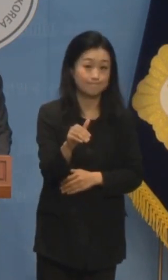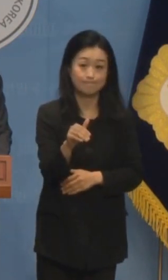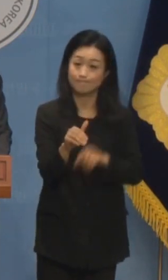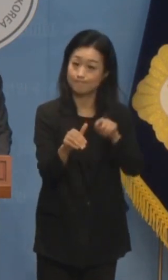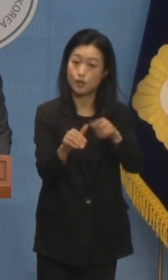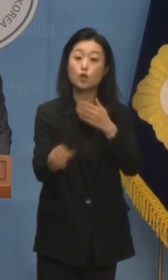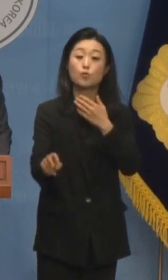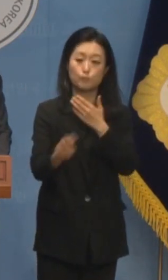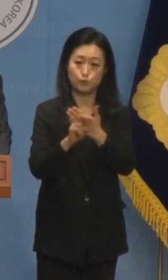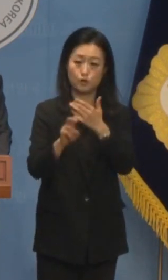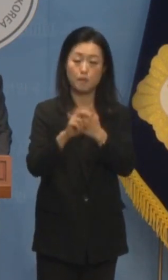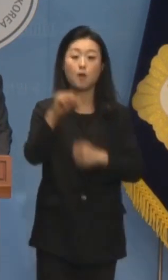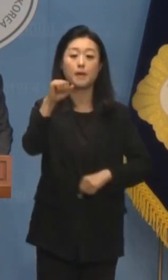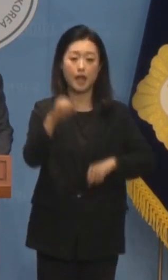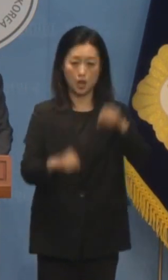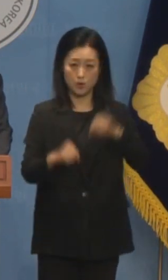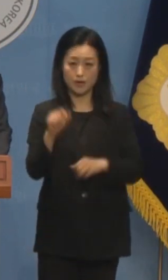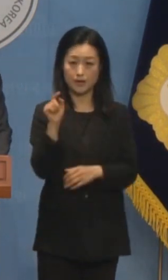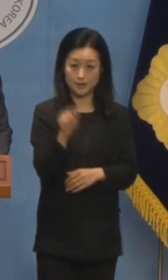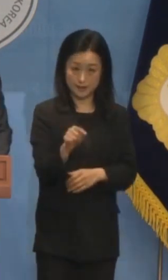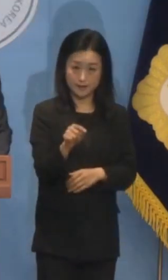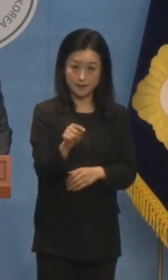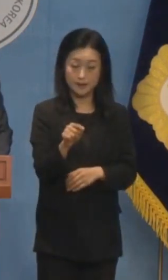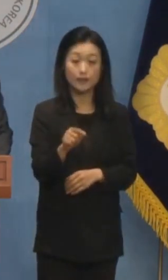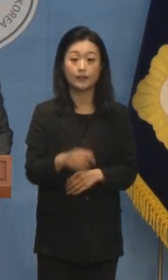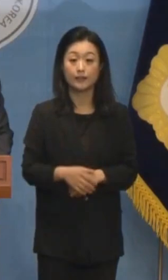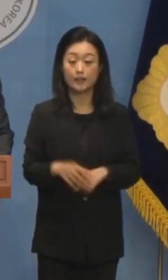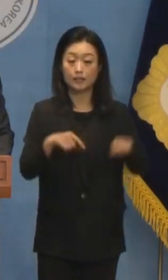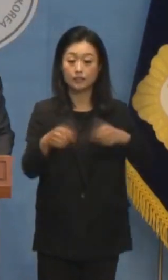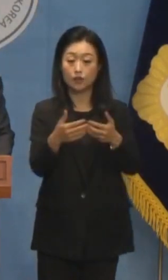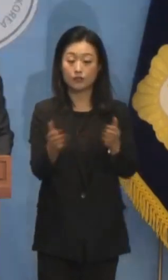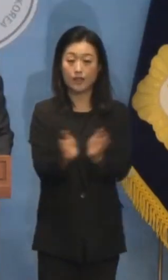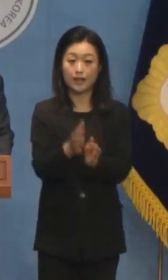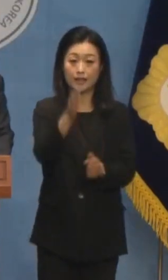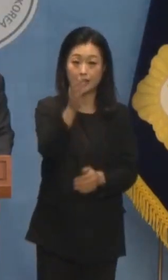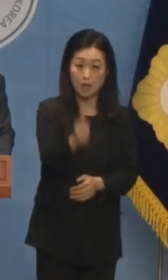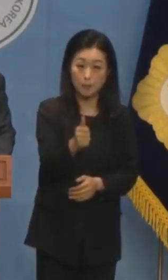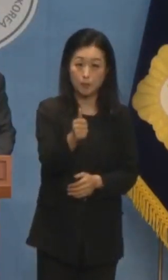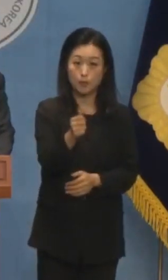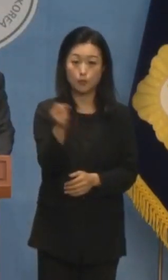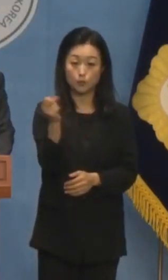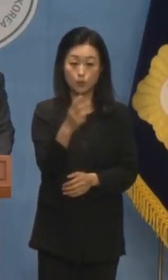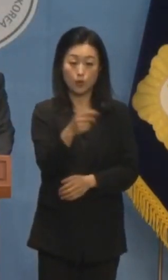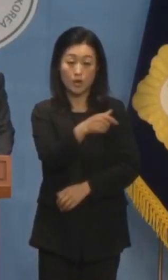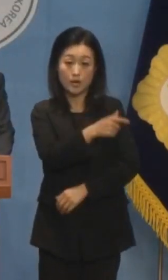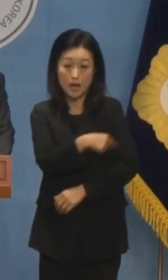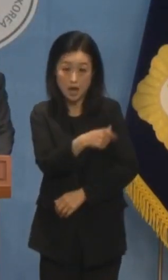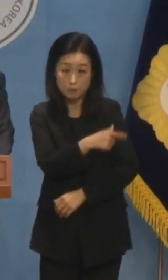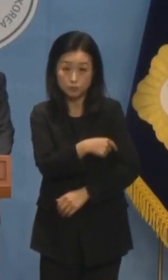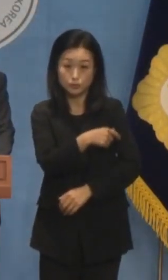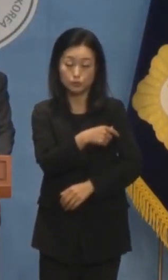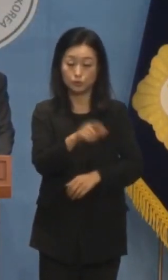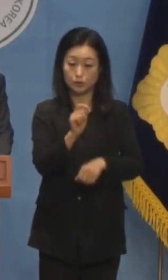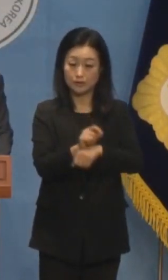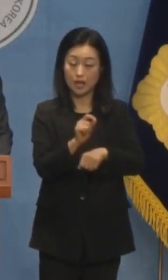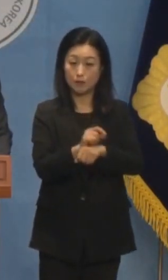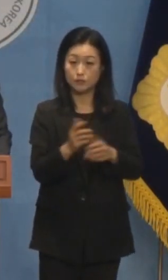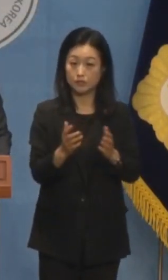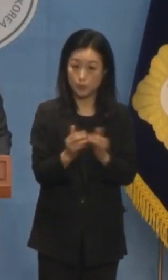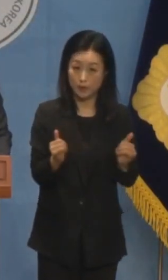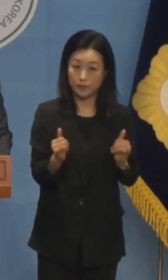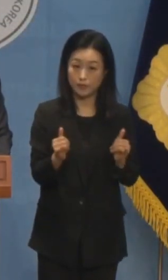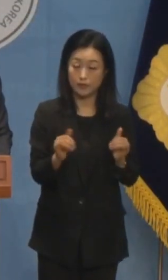명백한 불법 행위입니다. 정당의 대표자, 간부, 유급 사무직원의